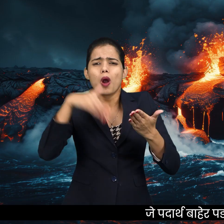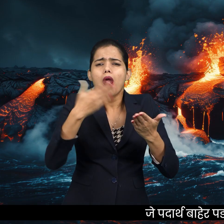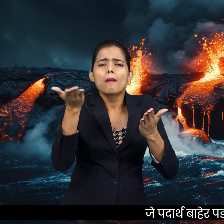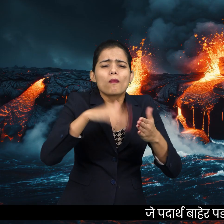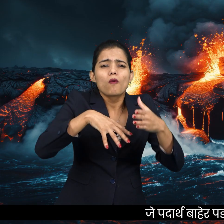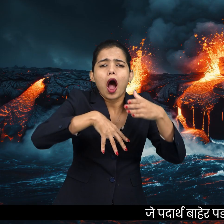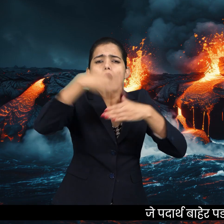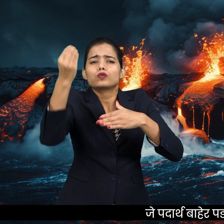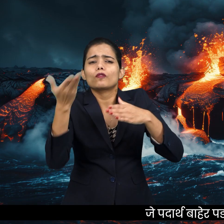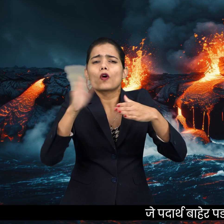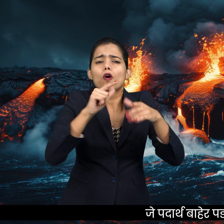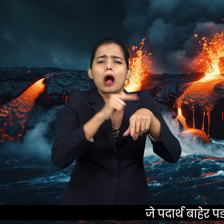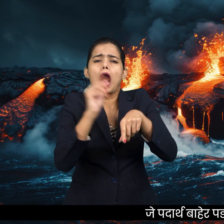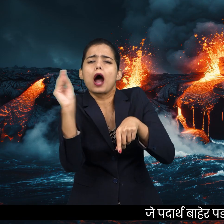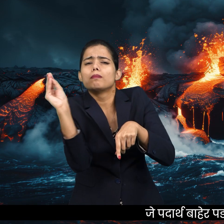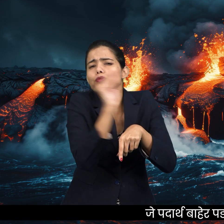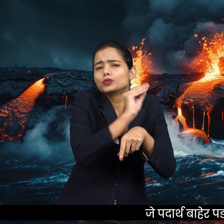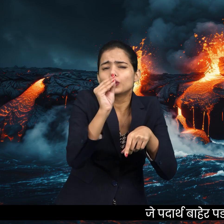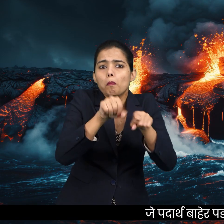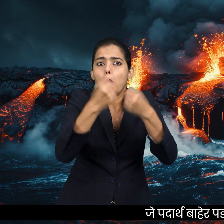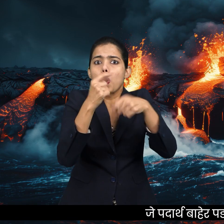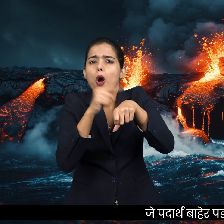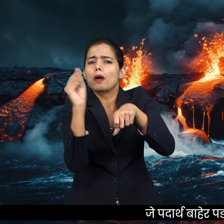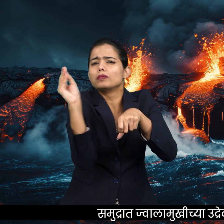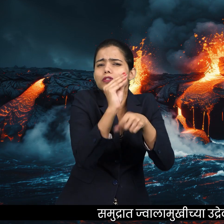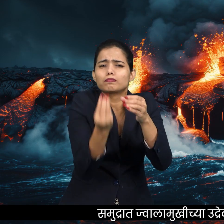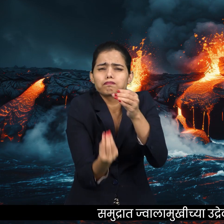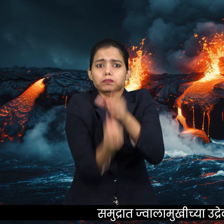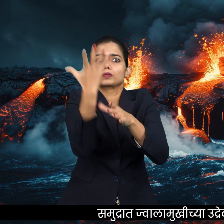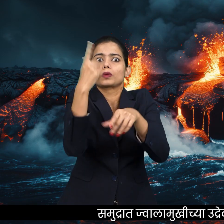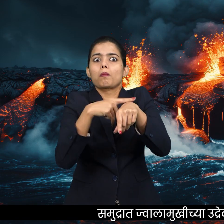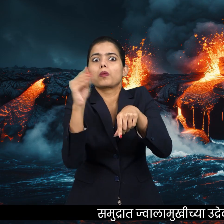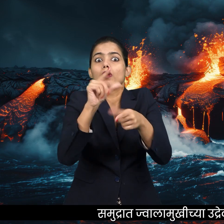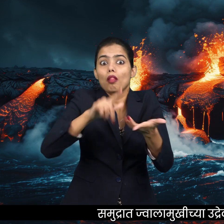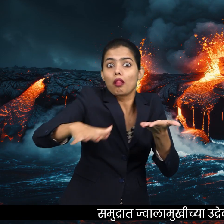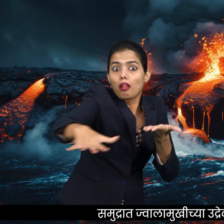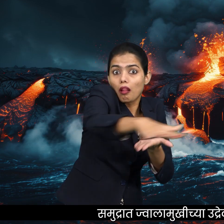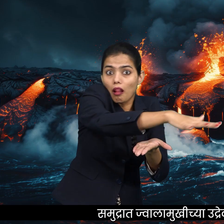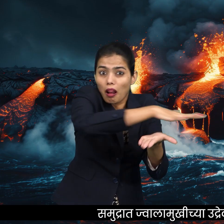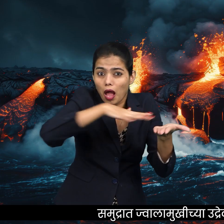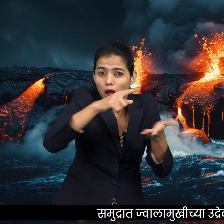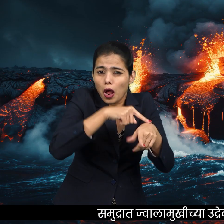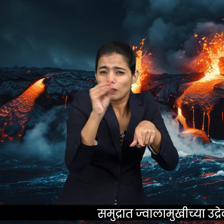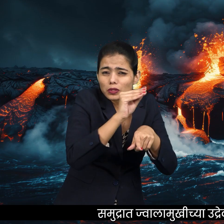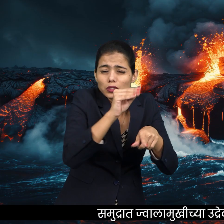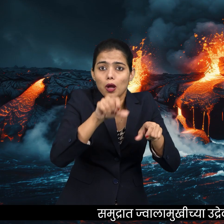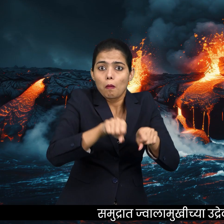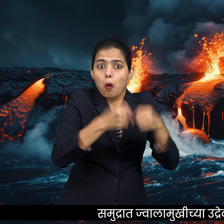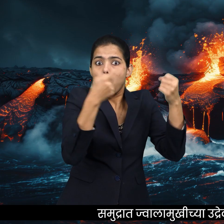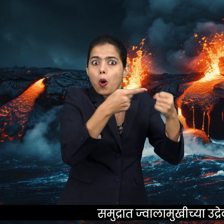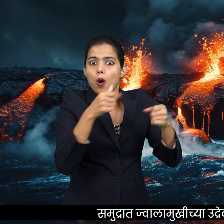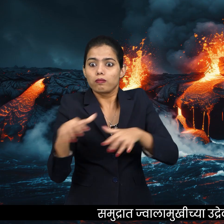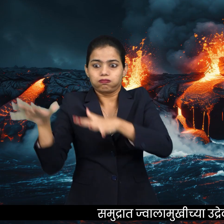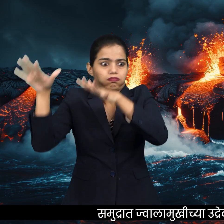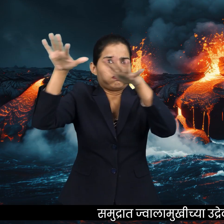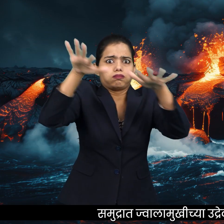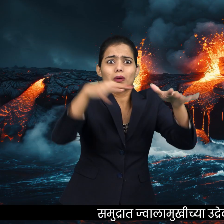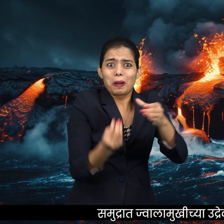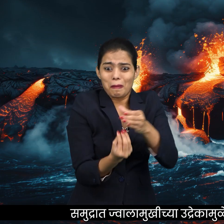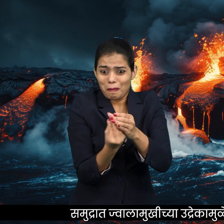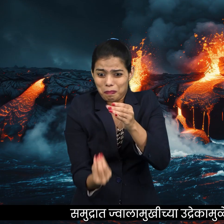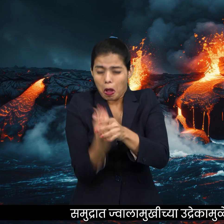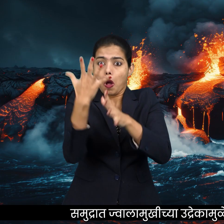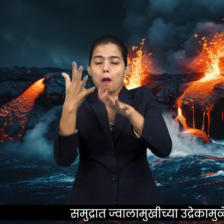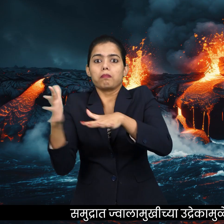दरम्यान जे पदार्थ बाहेर पडतात तेच पदार्थ समुद्रात ज्वालामुखीच्या उद्रेकांच्या वेळी बाहेर